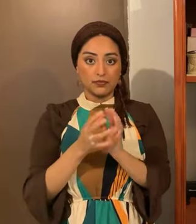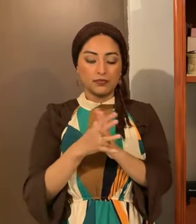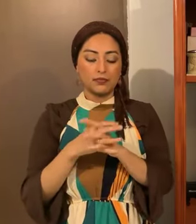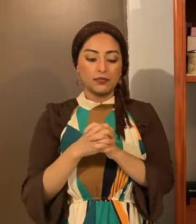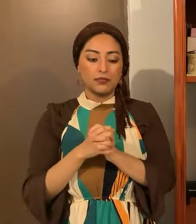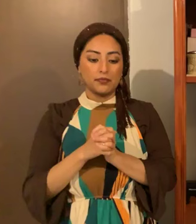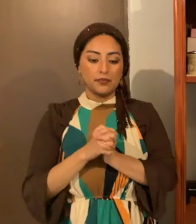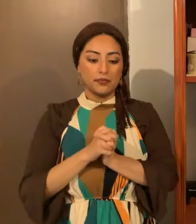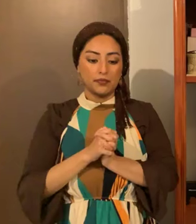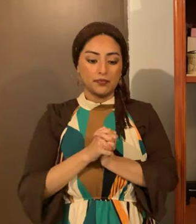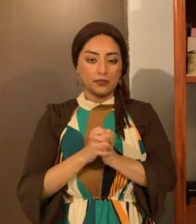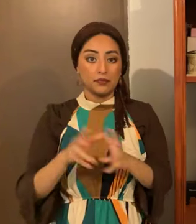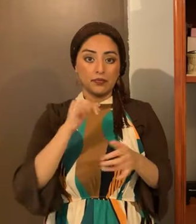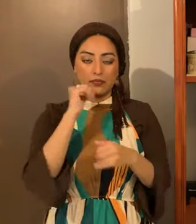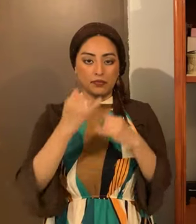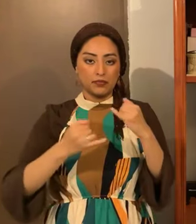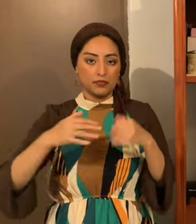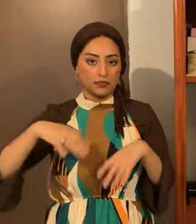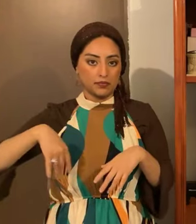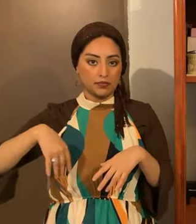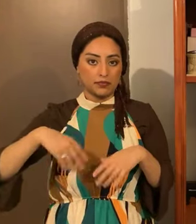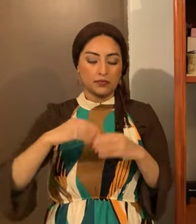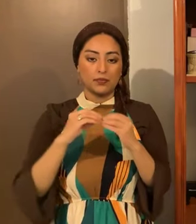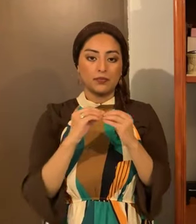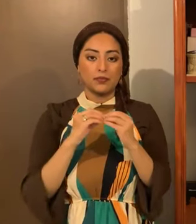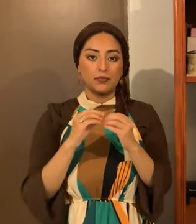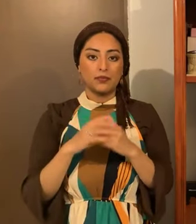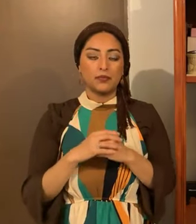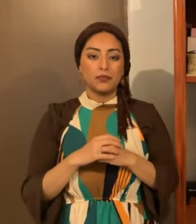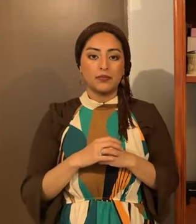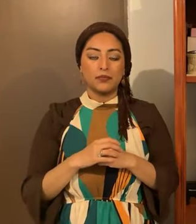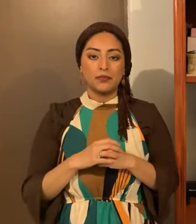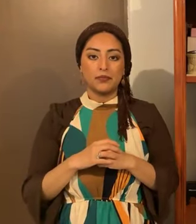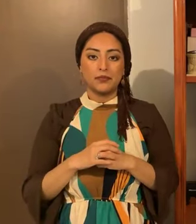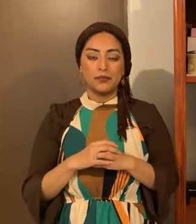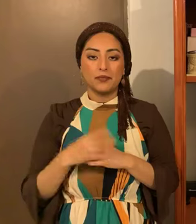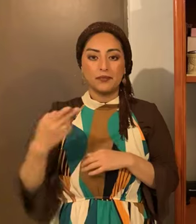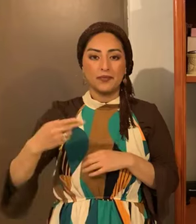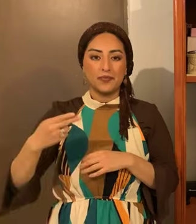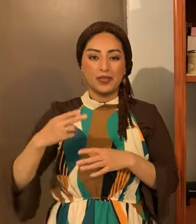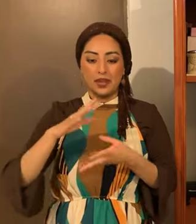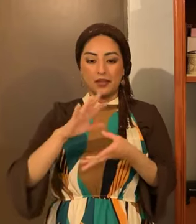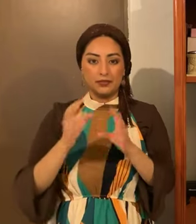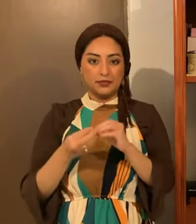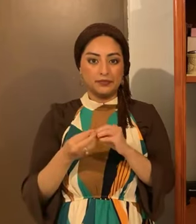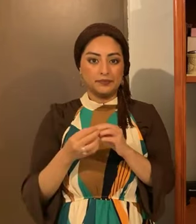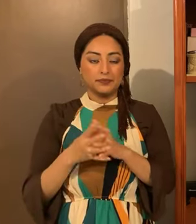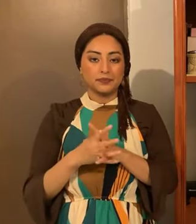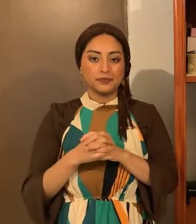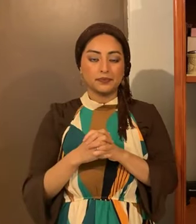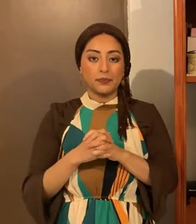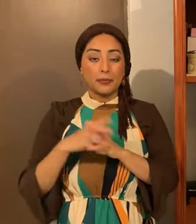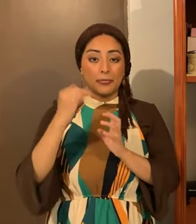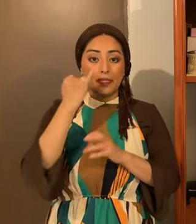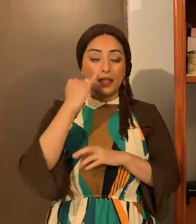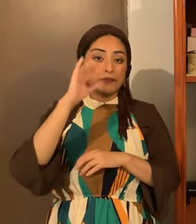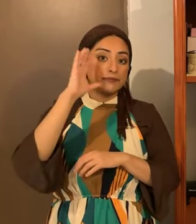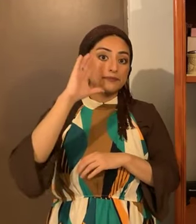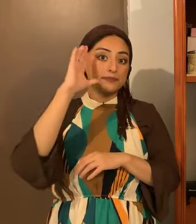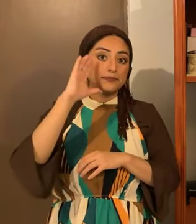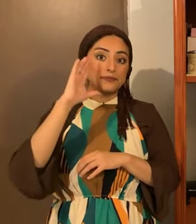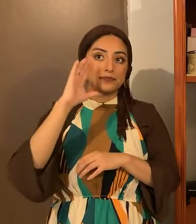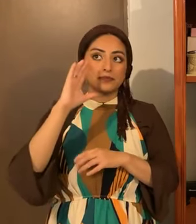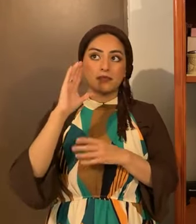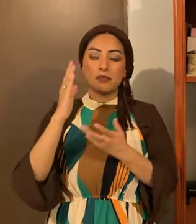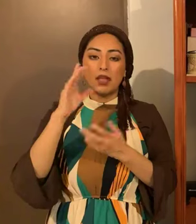conclusión del tema, todavía falta un poquito, pero sí una conclusión histórica. Si un músico del templo, del primer